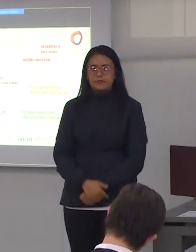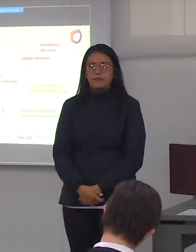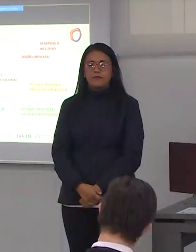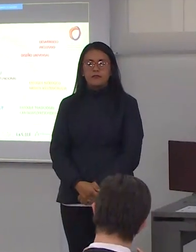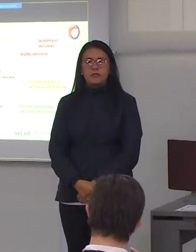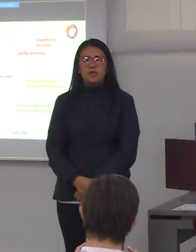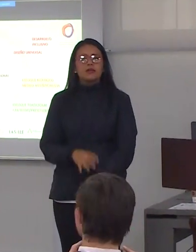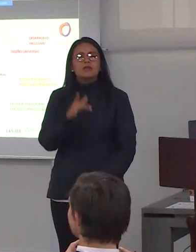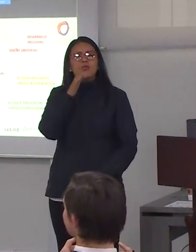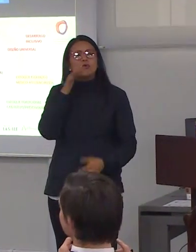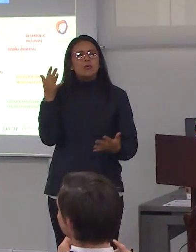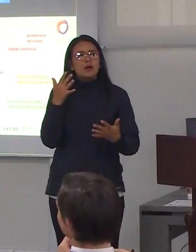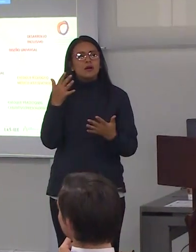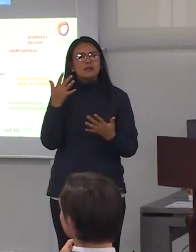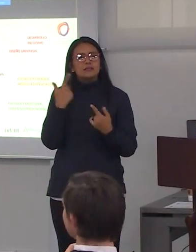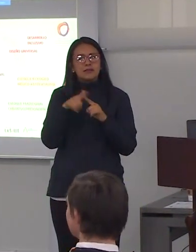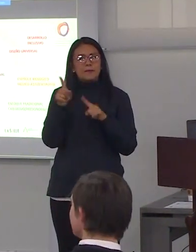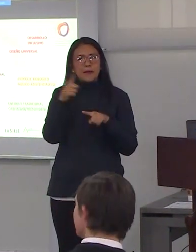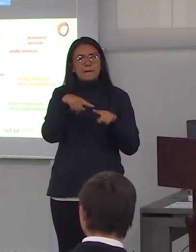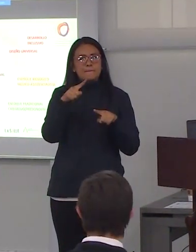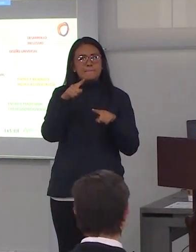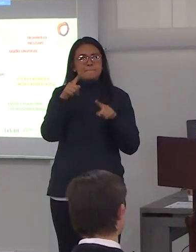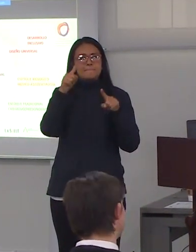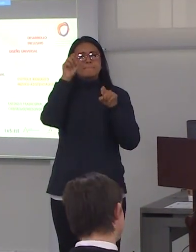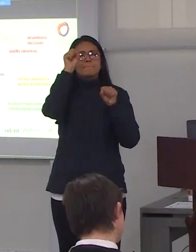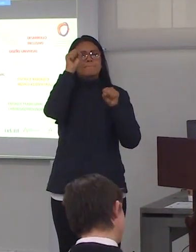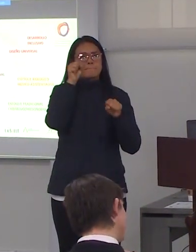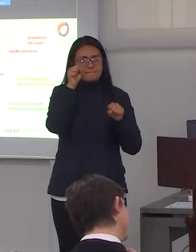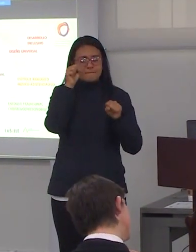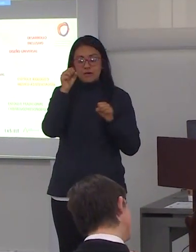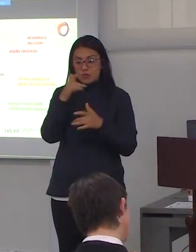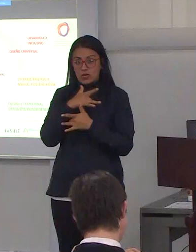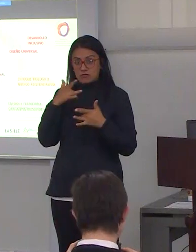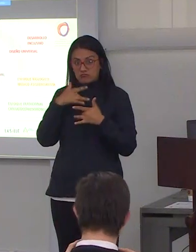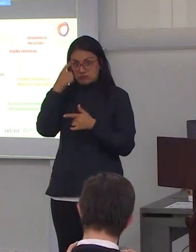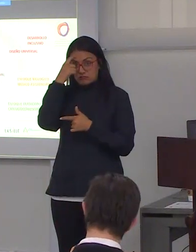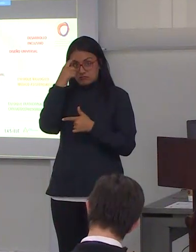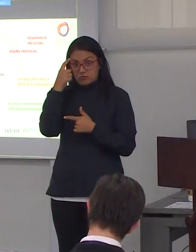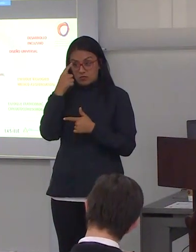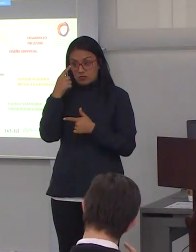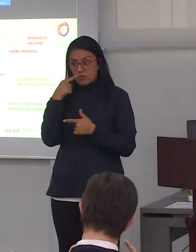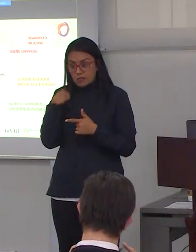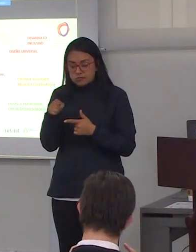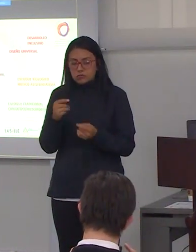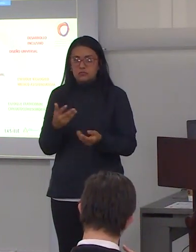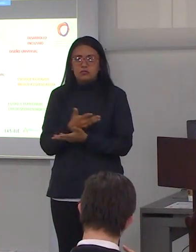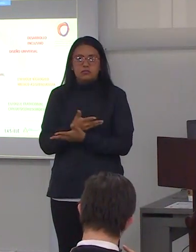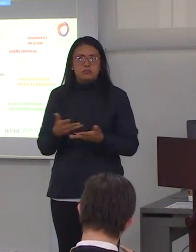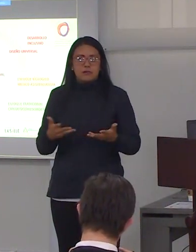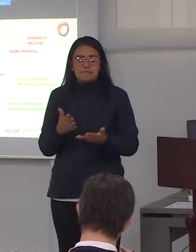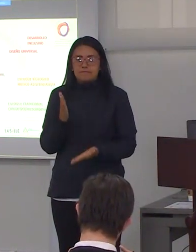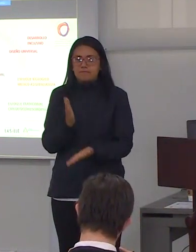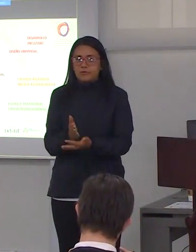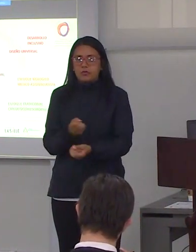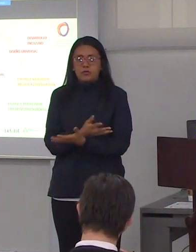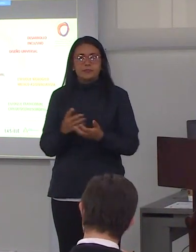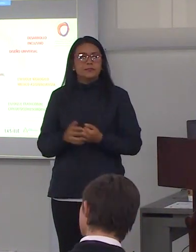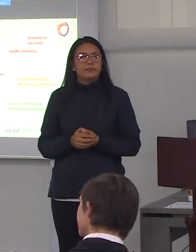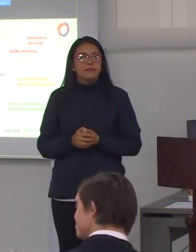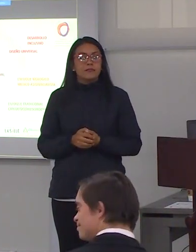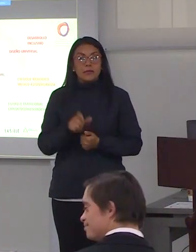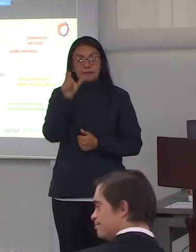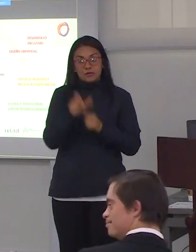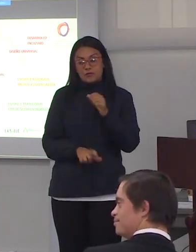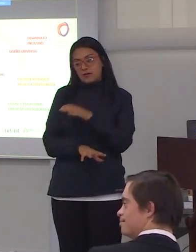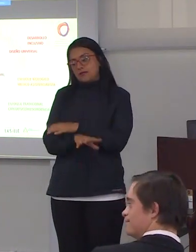no hay realmente siempre una incapacidad y cuando se entra al mundo de la salud mental pasan muchas cosas cuando una persona